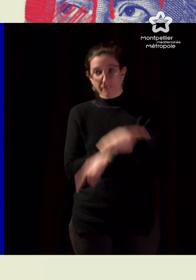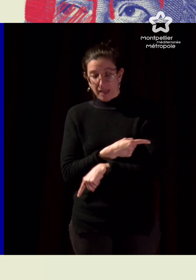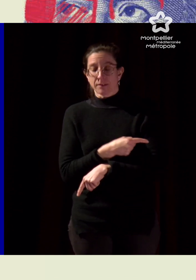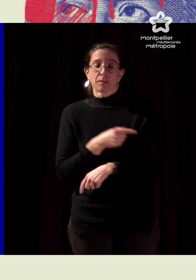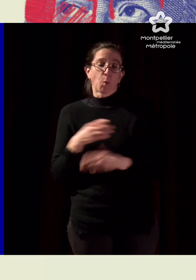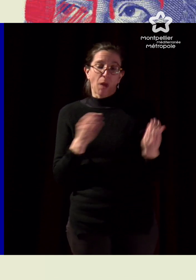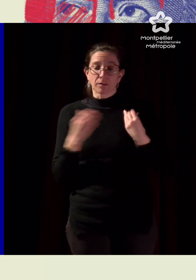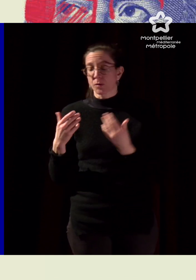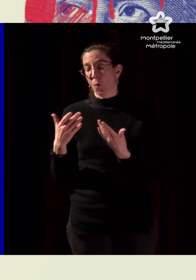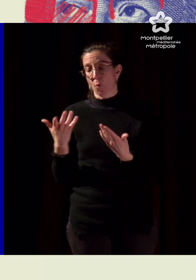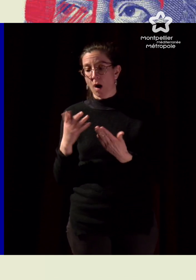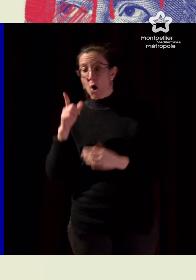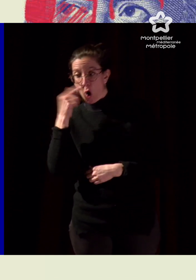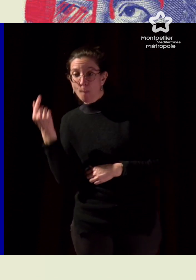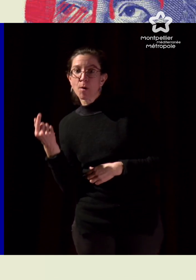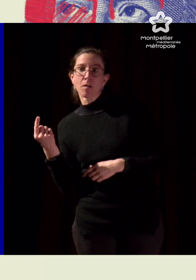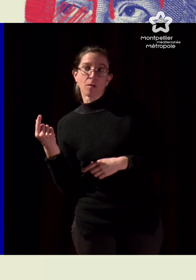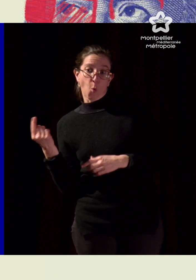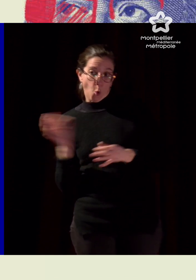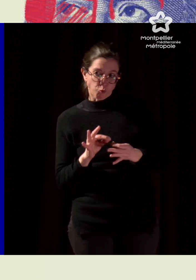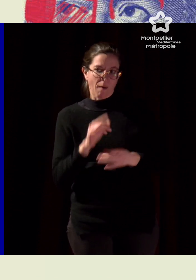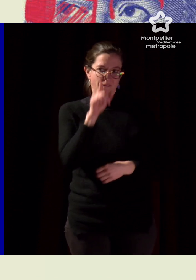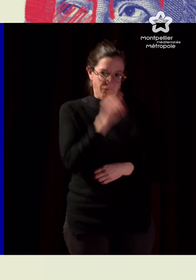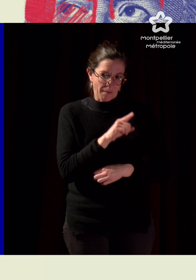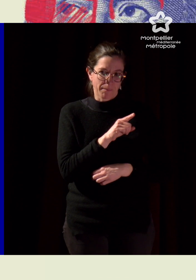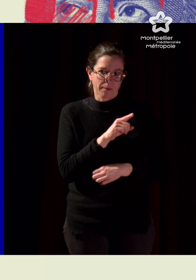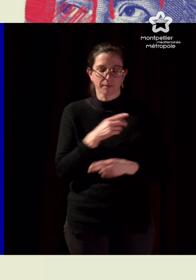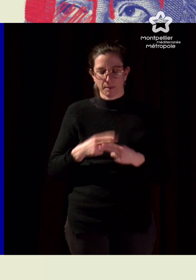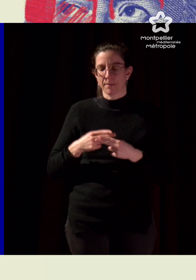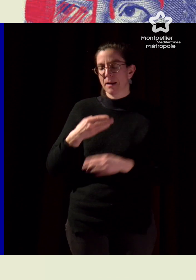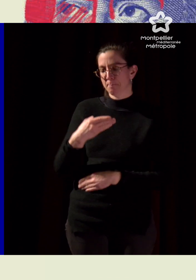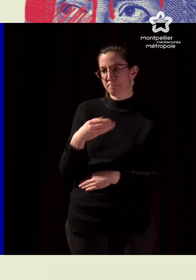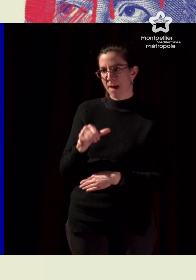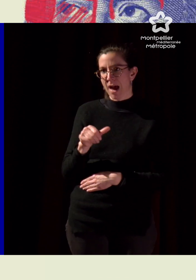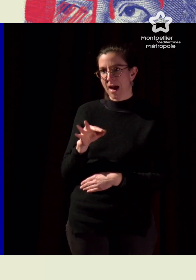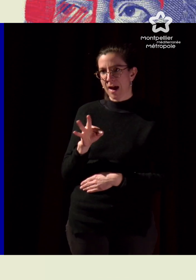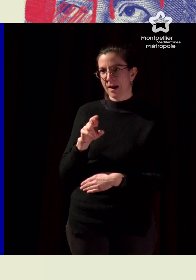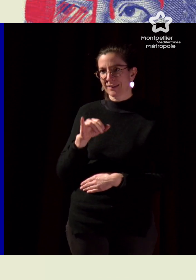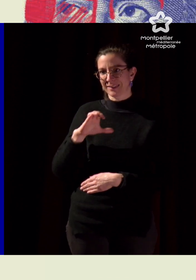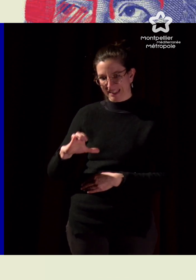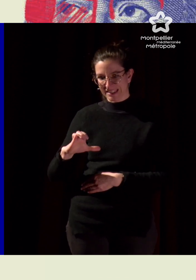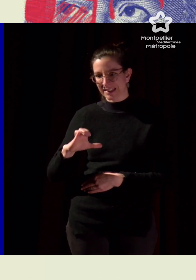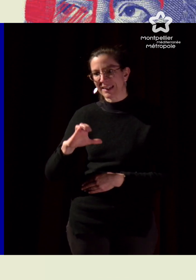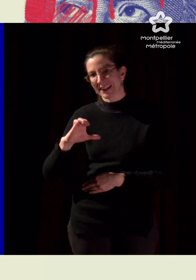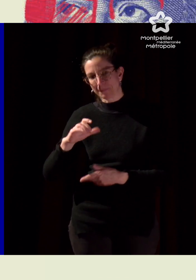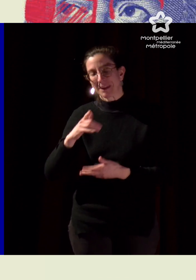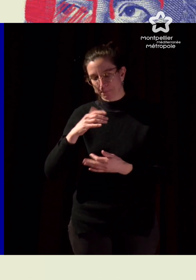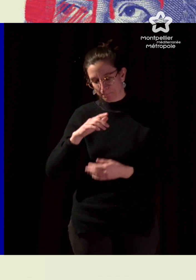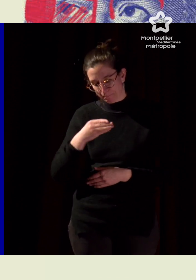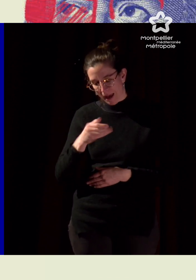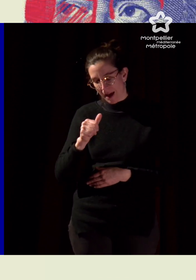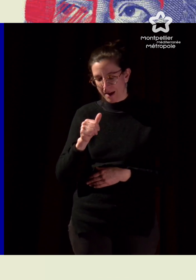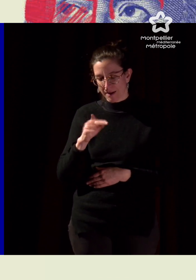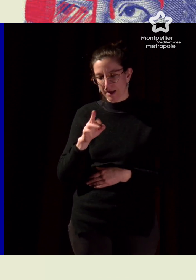l'épouse. C'est matrilocal. Dans les sociétés patrilocales, c'est les femmes qui bougent. Dans les sociétés matrilocales, c'est